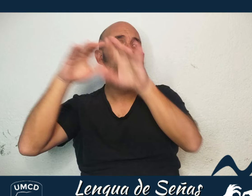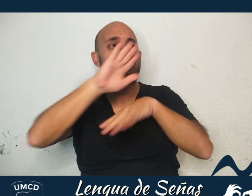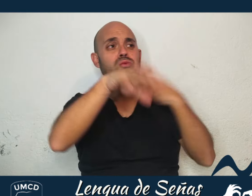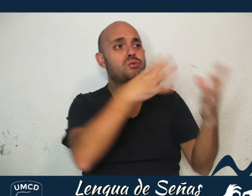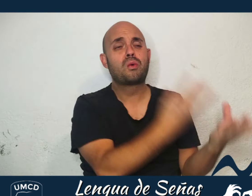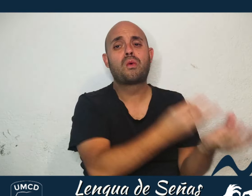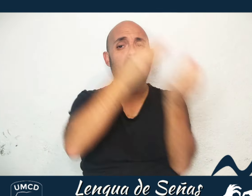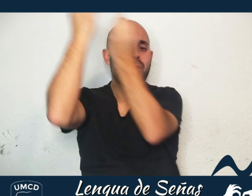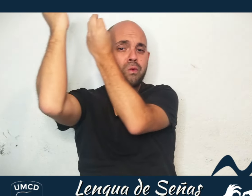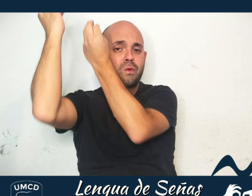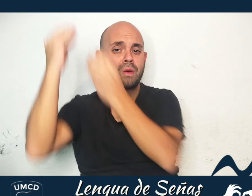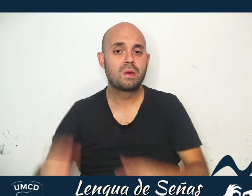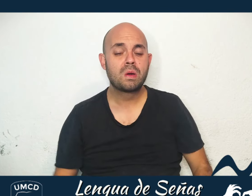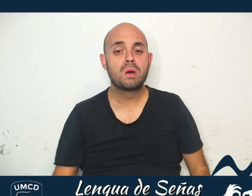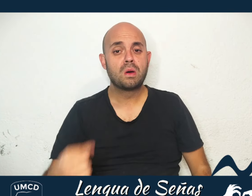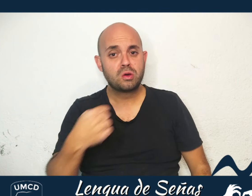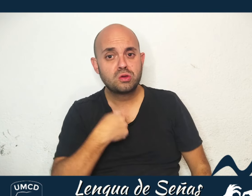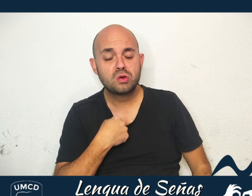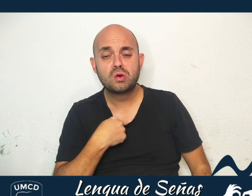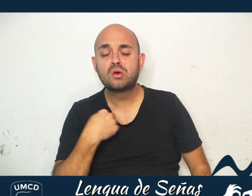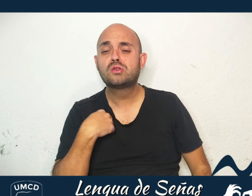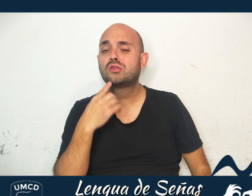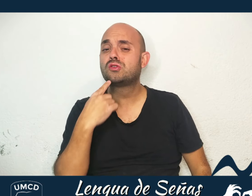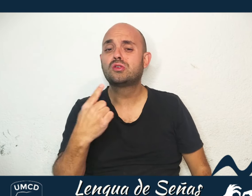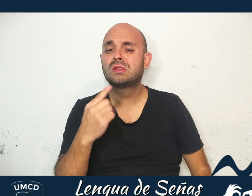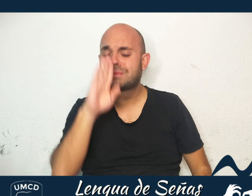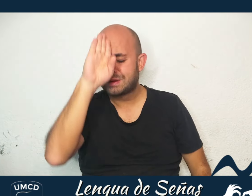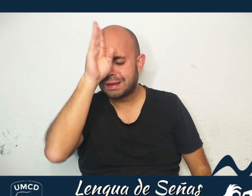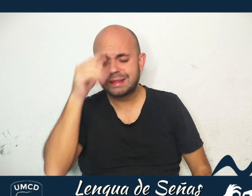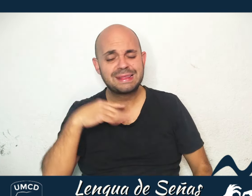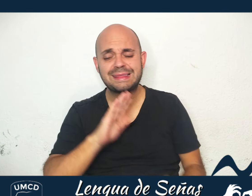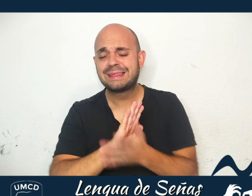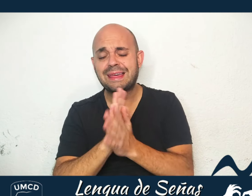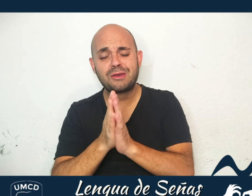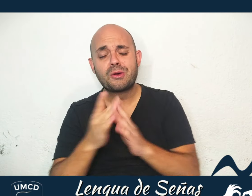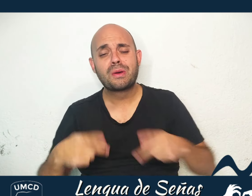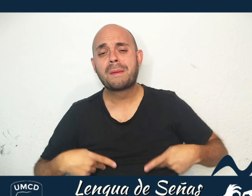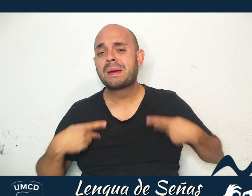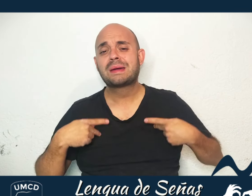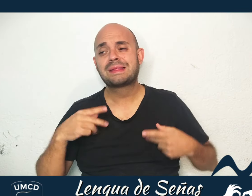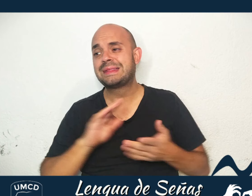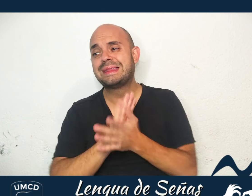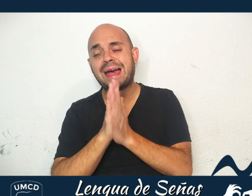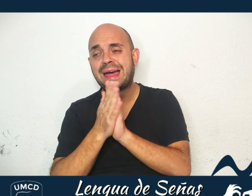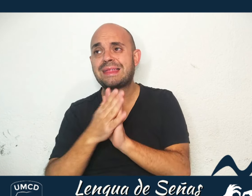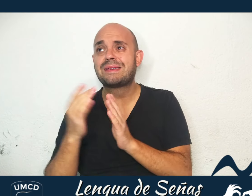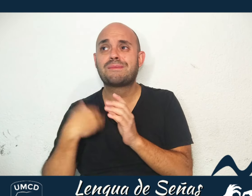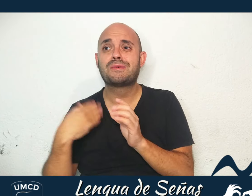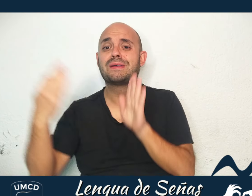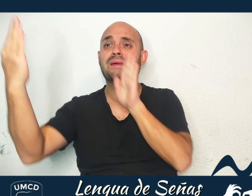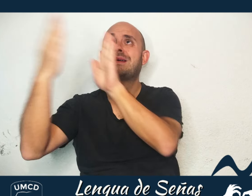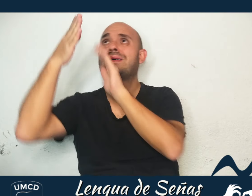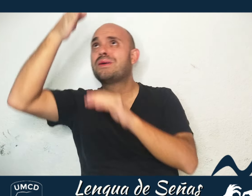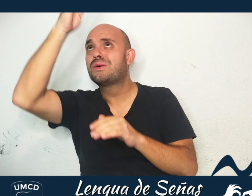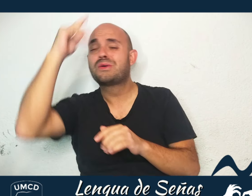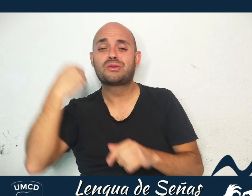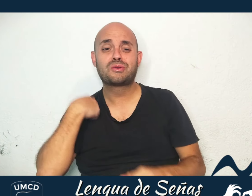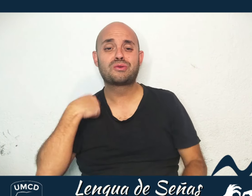a llevarnos a nosotros. Y Él dijo, yo soy el camino, la verdad y la vida. Nadie viene al Padre sino por